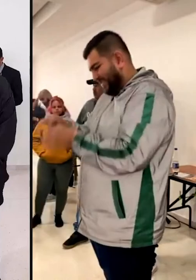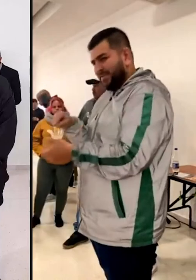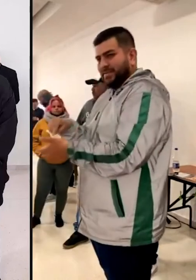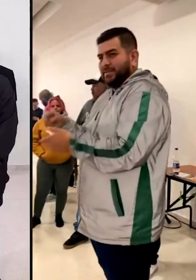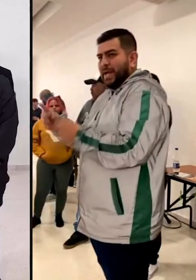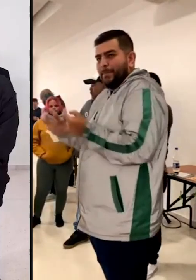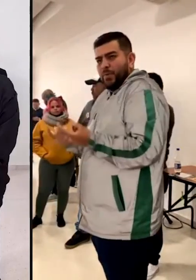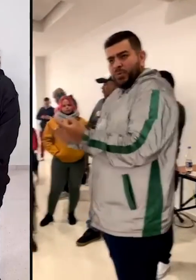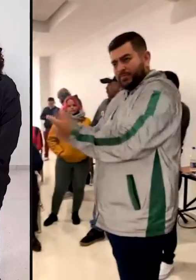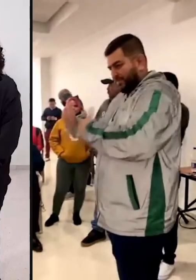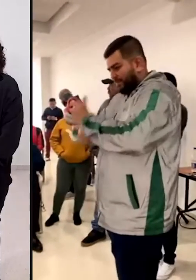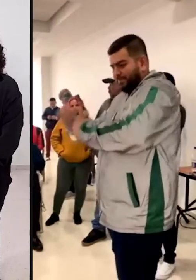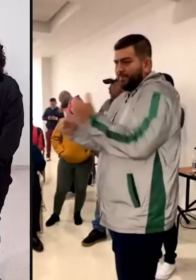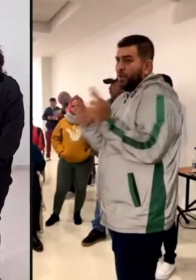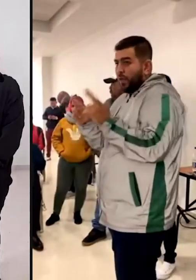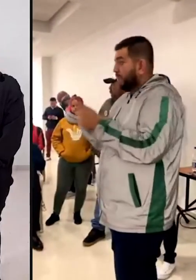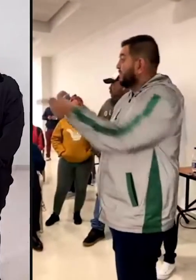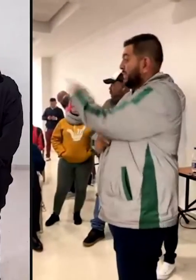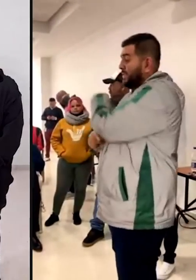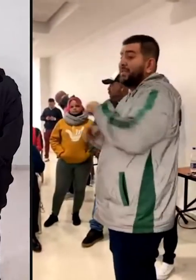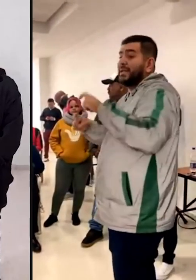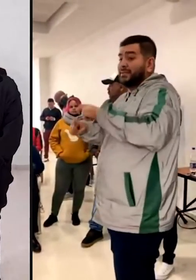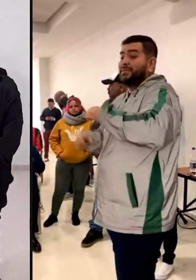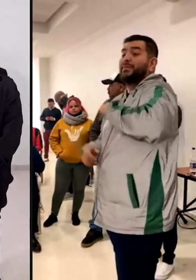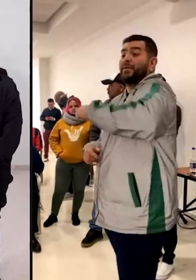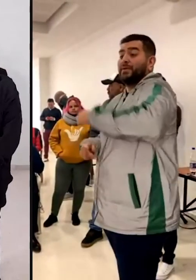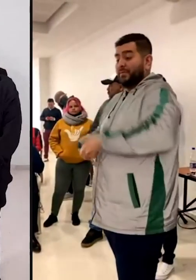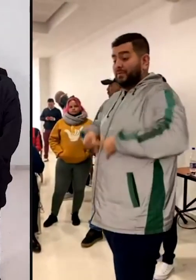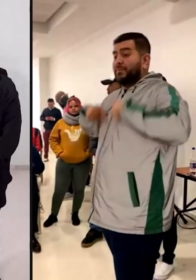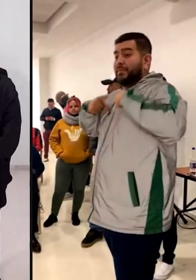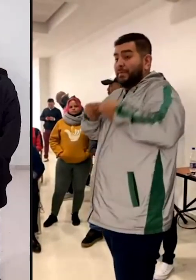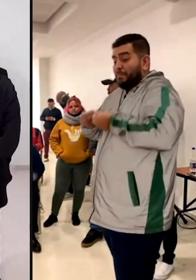respecto que cuando se hagan el empate